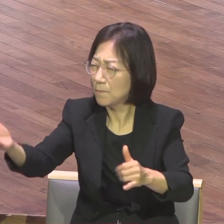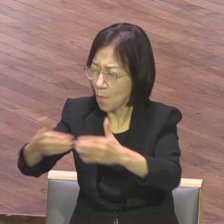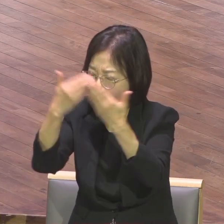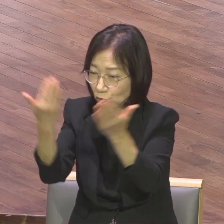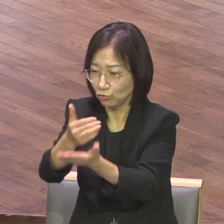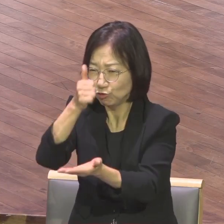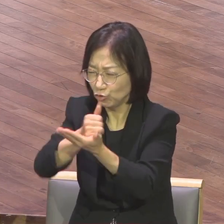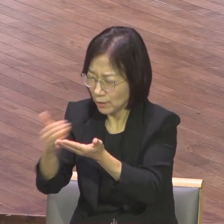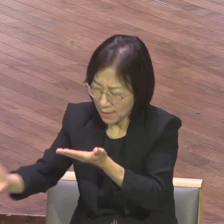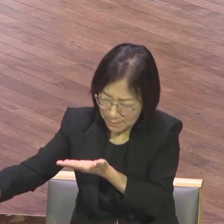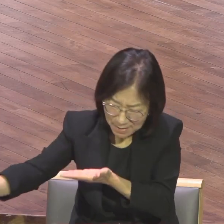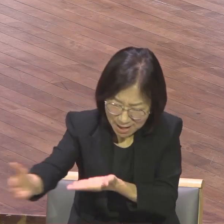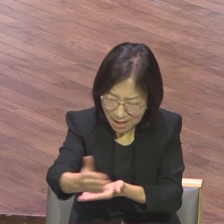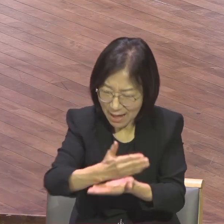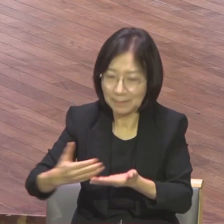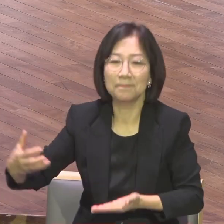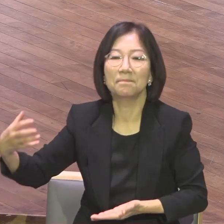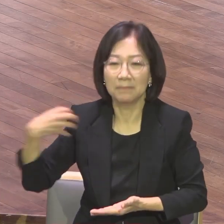지시고